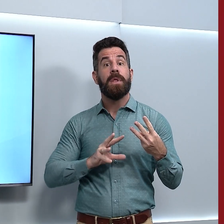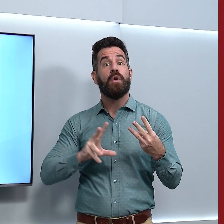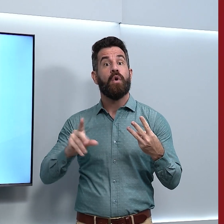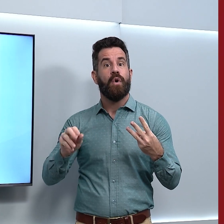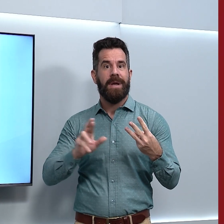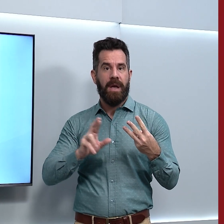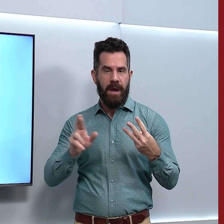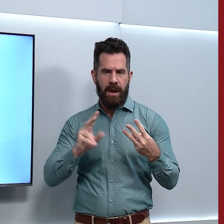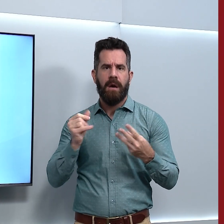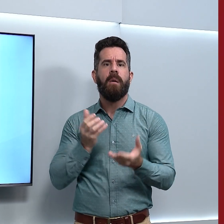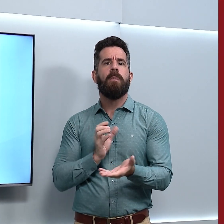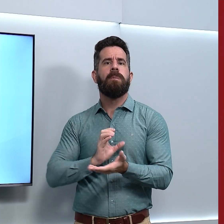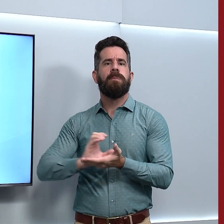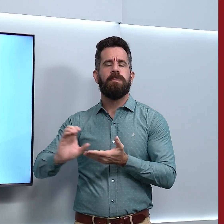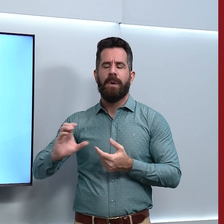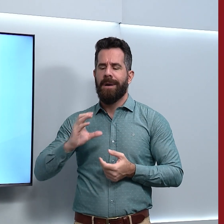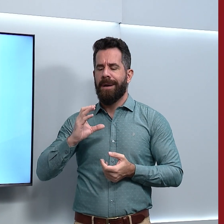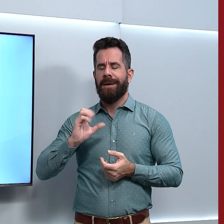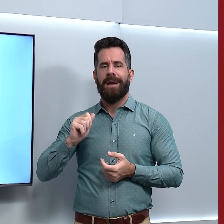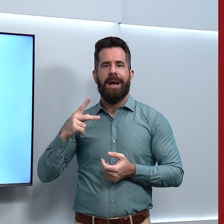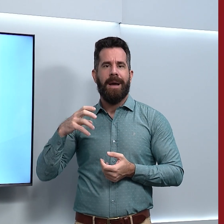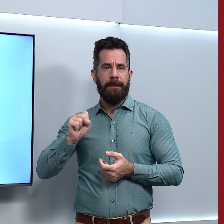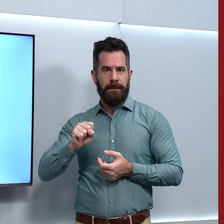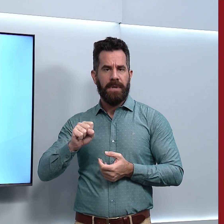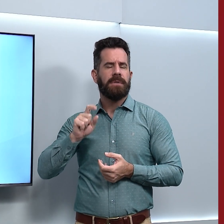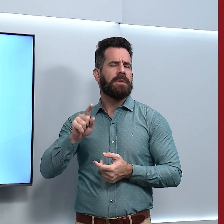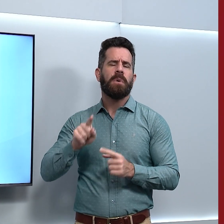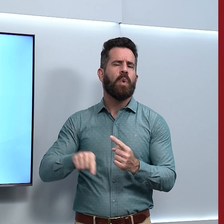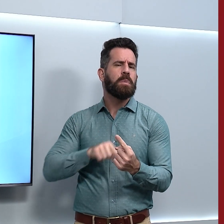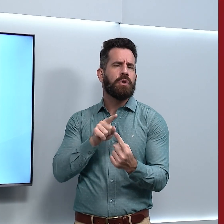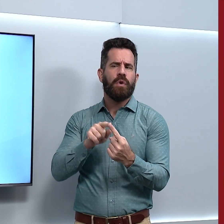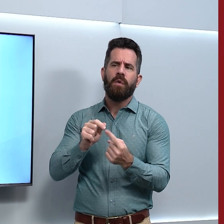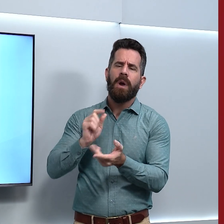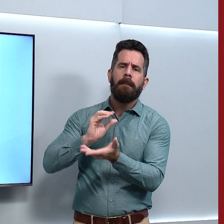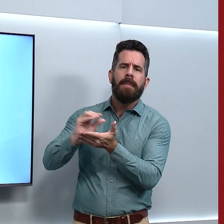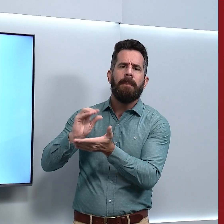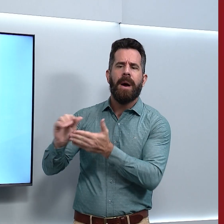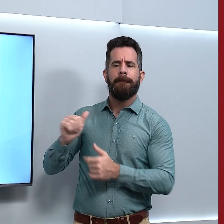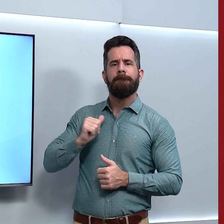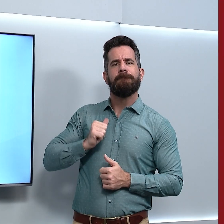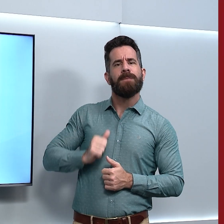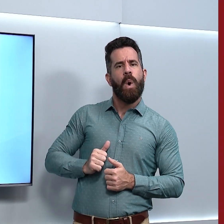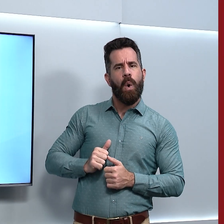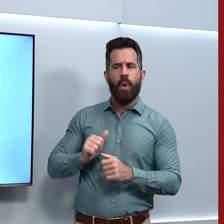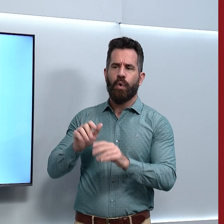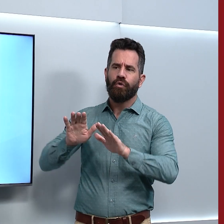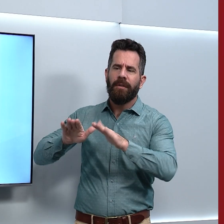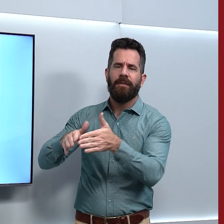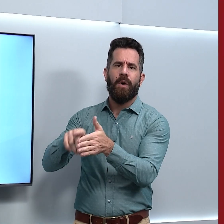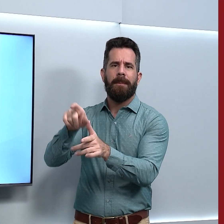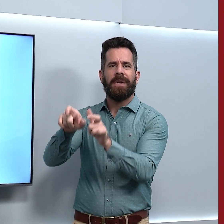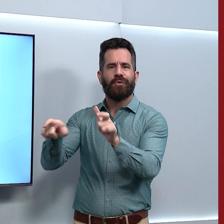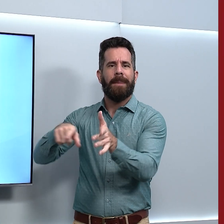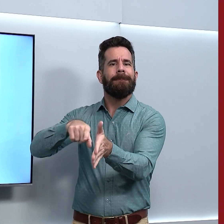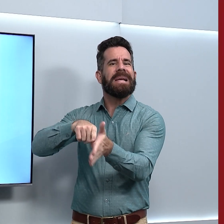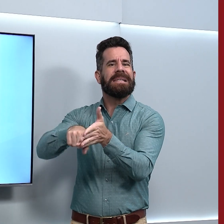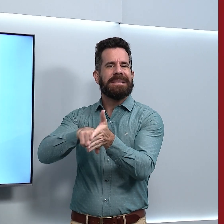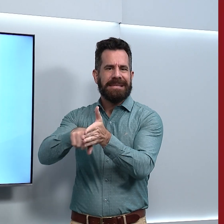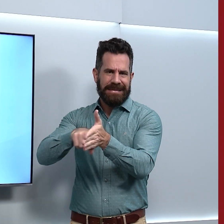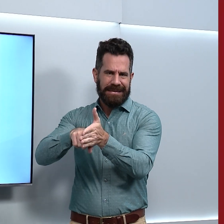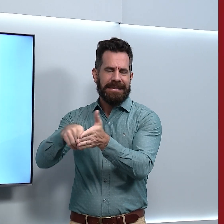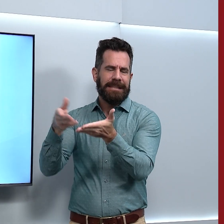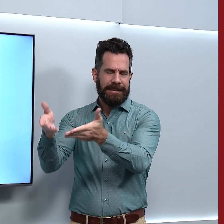destinados à CAPES para o pagamento de bolsas de pesquisa no ensino superior e na educação tecnológica.